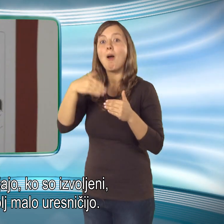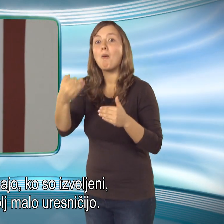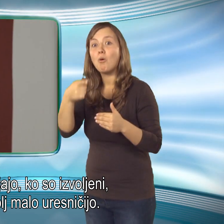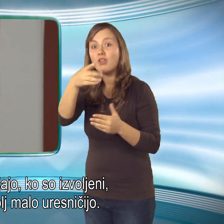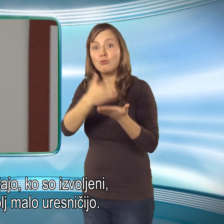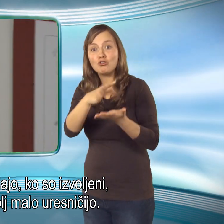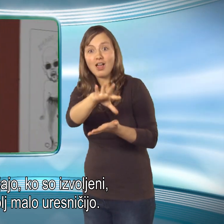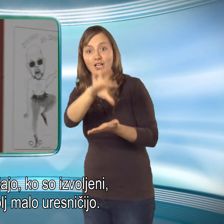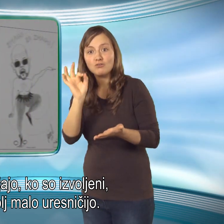malo uresničijo.